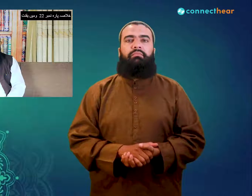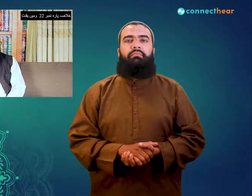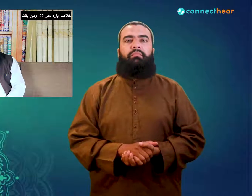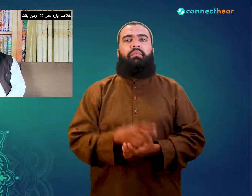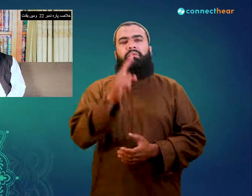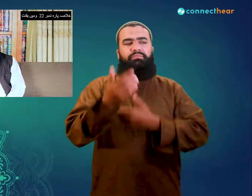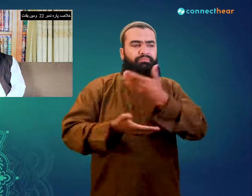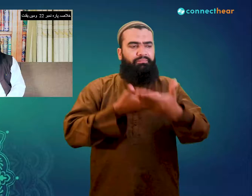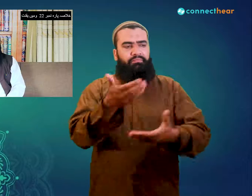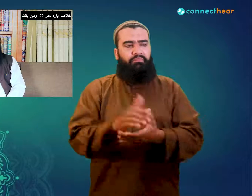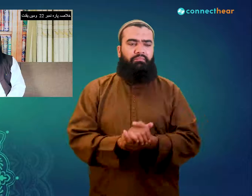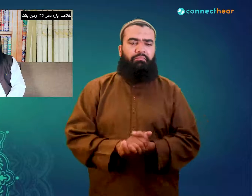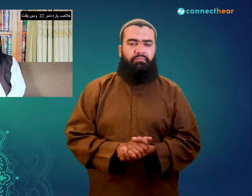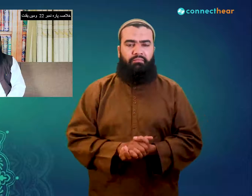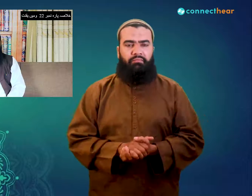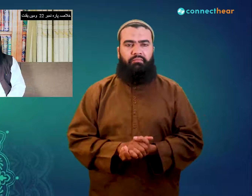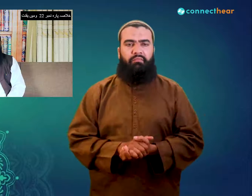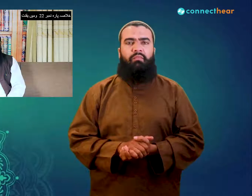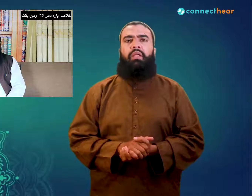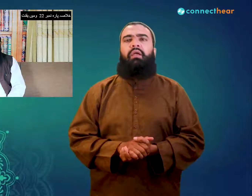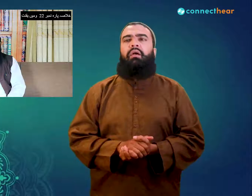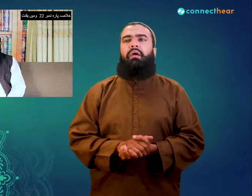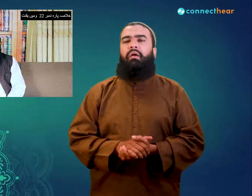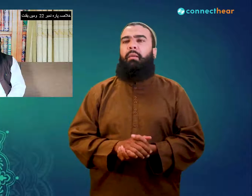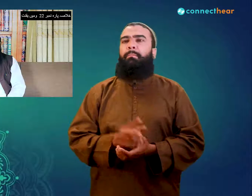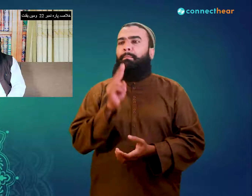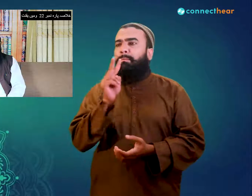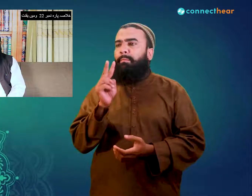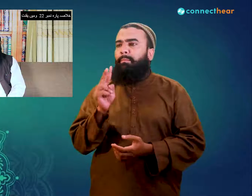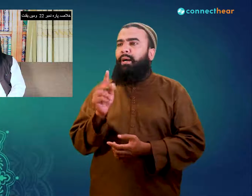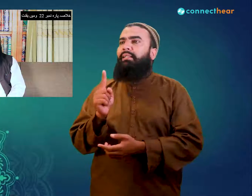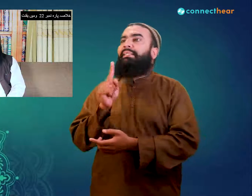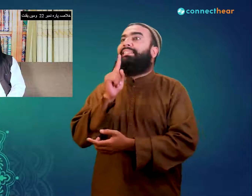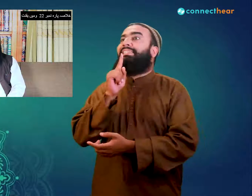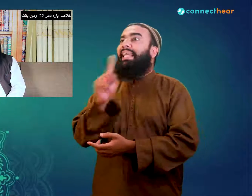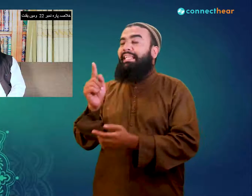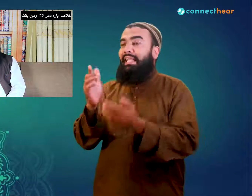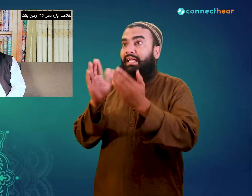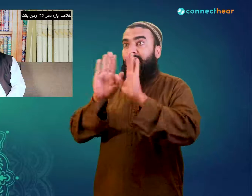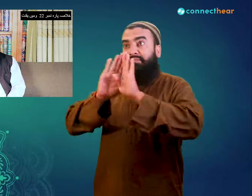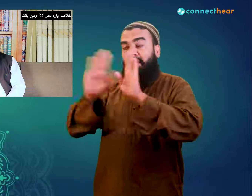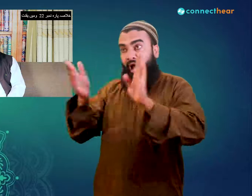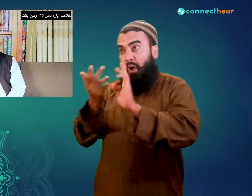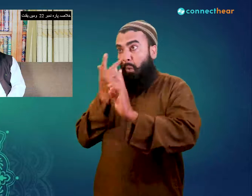اللہ تعالیٰ نے خیر اور شر دونوں راستے انسان کے سامنے کر دیے،